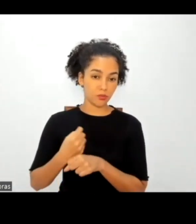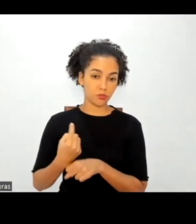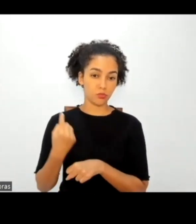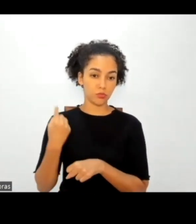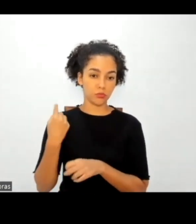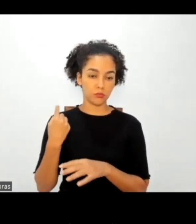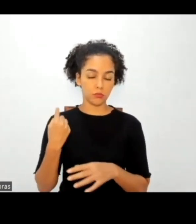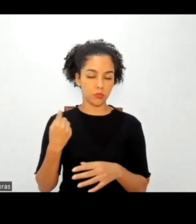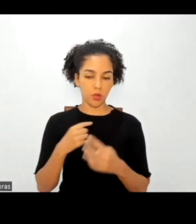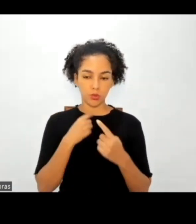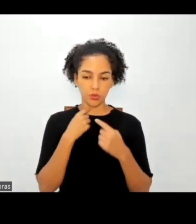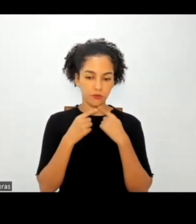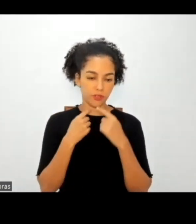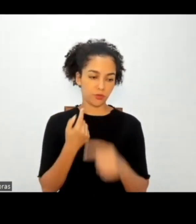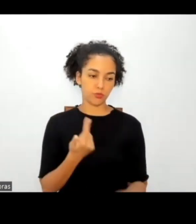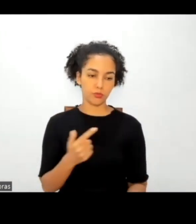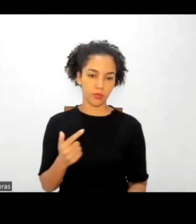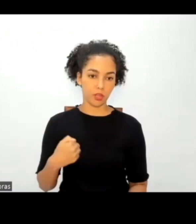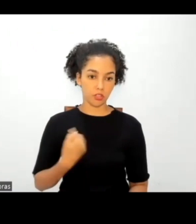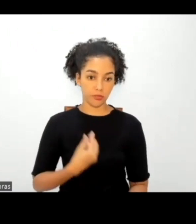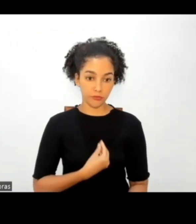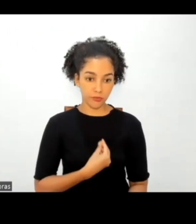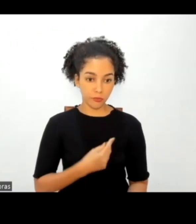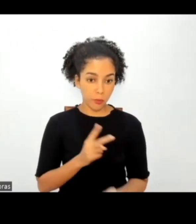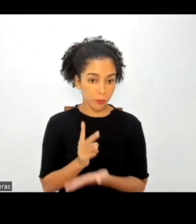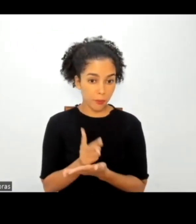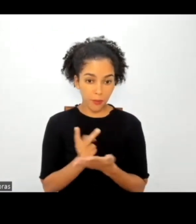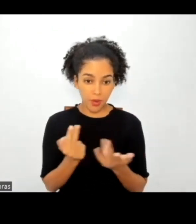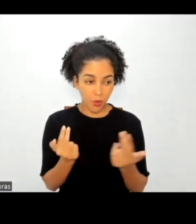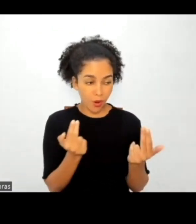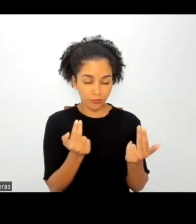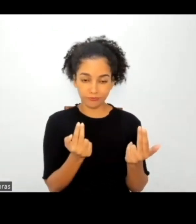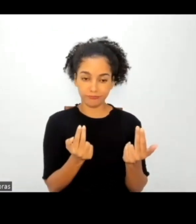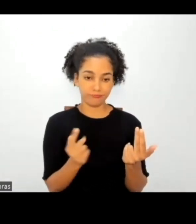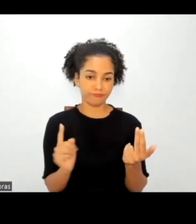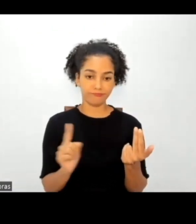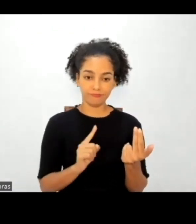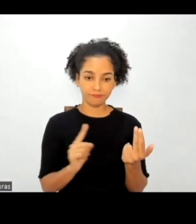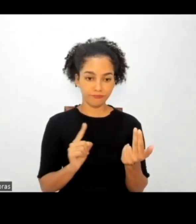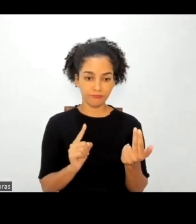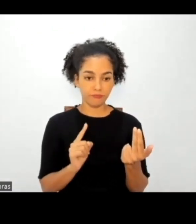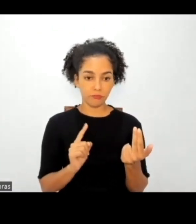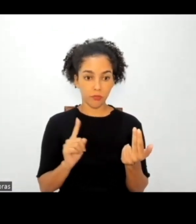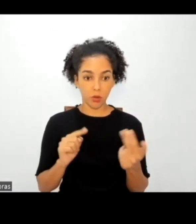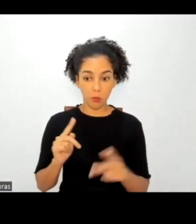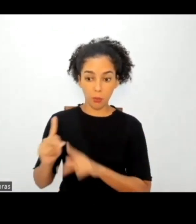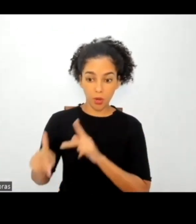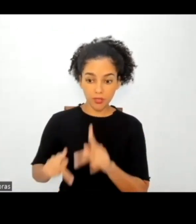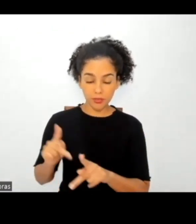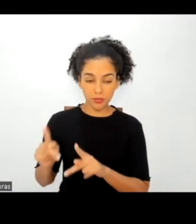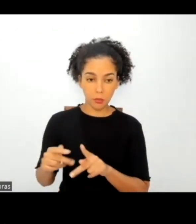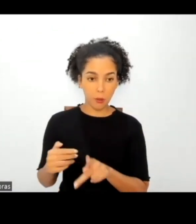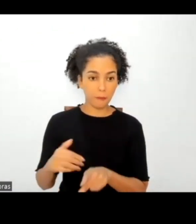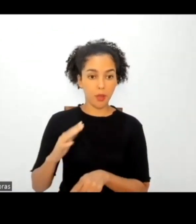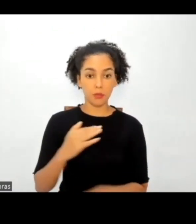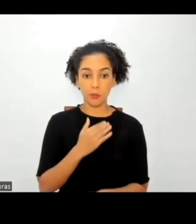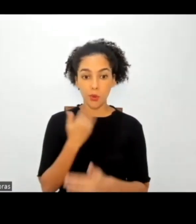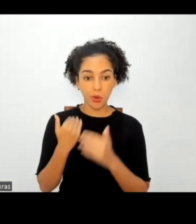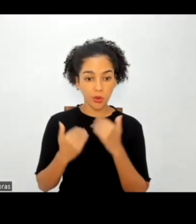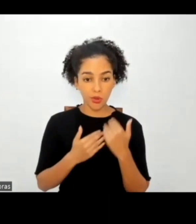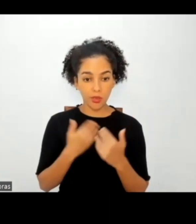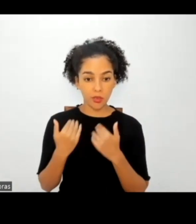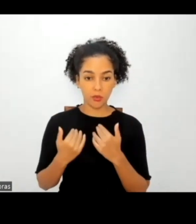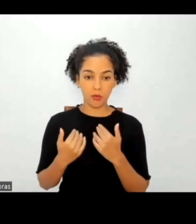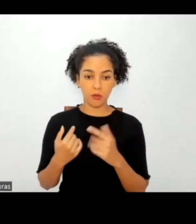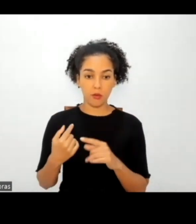deixou dúvidas para ninguém que a gente não vive no mesmo barco, né? A gente está falando que de uma população que foi a que mais morreu, menos foi